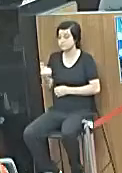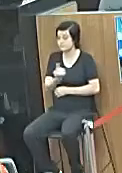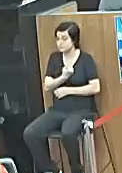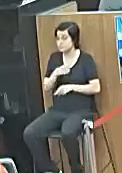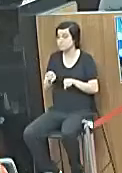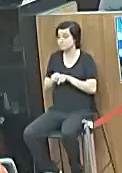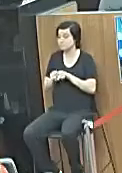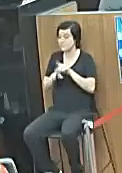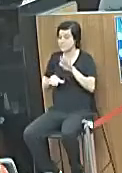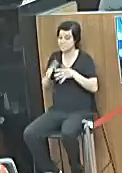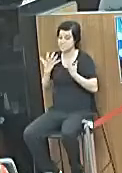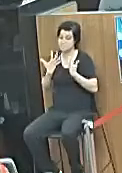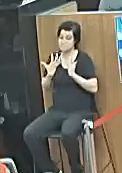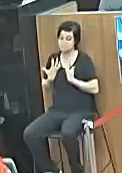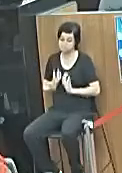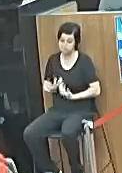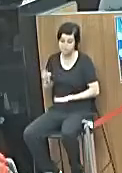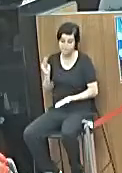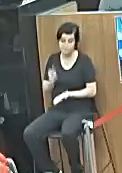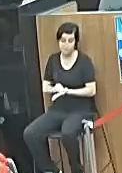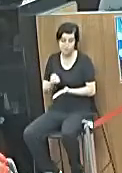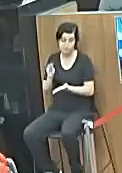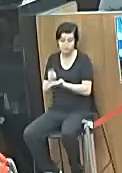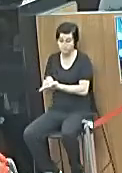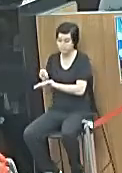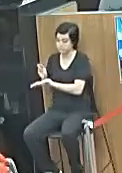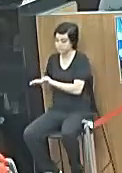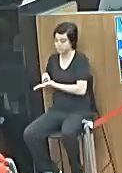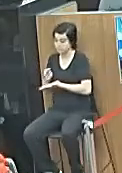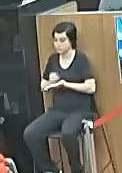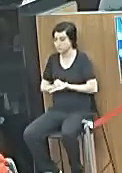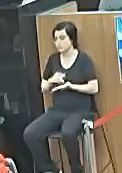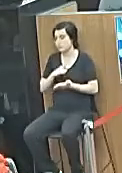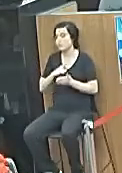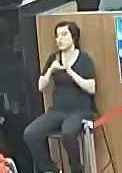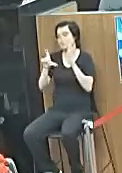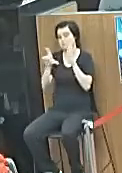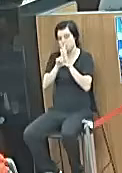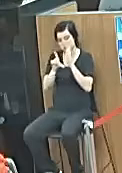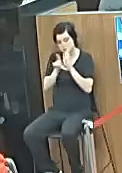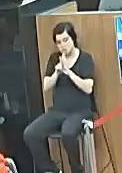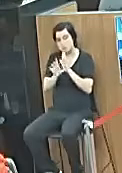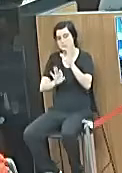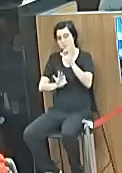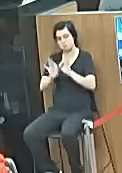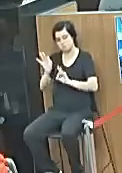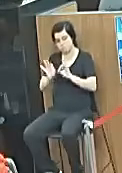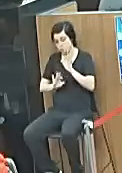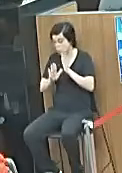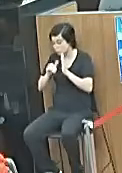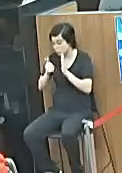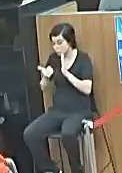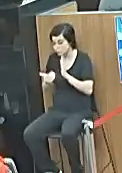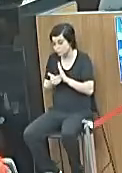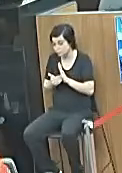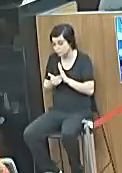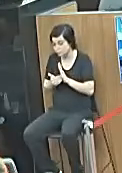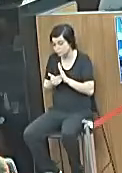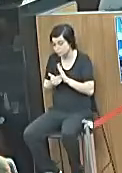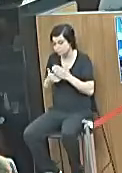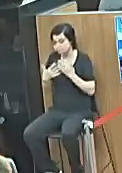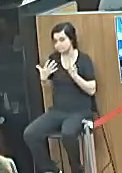paraíso muitas vezes porque a gente tem as leis têm projetos têm planos têm programas